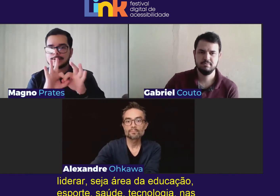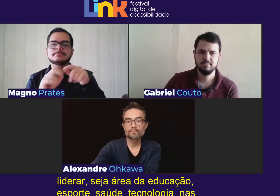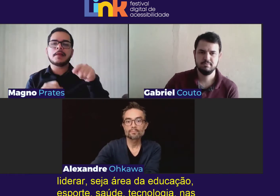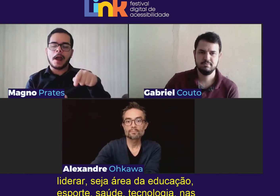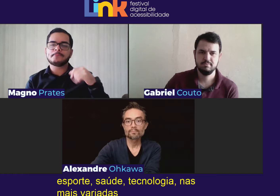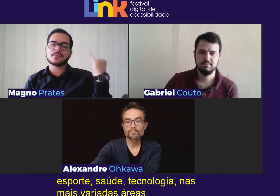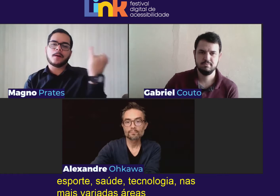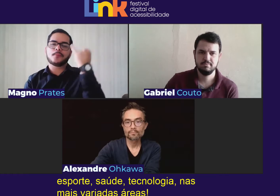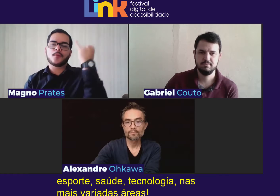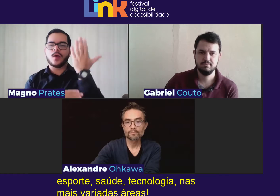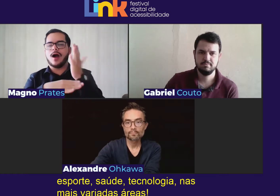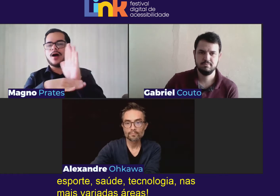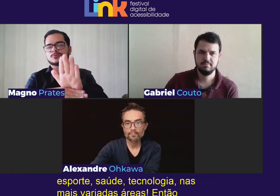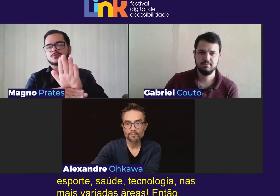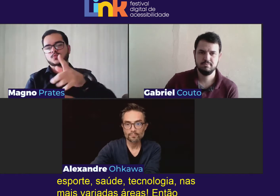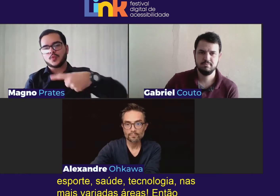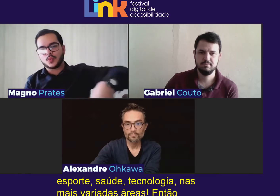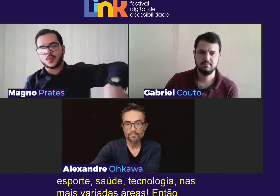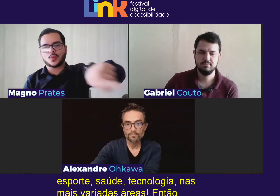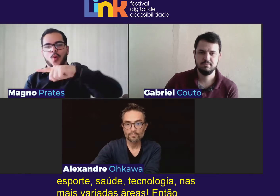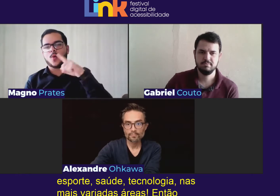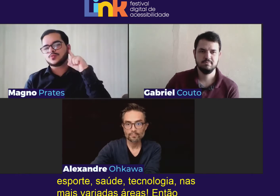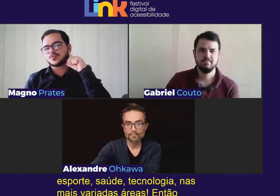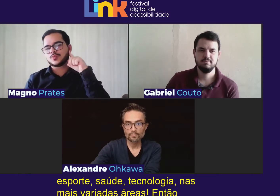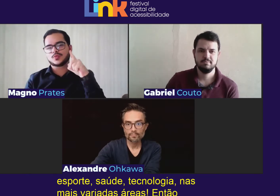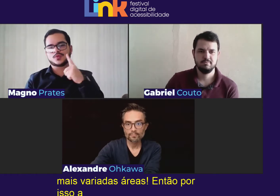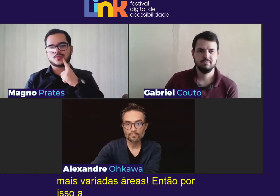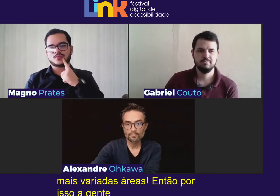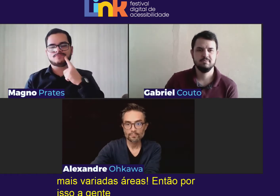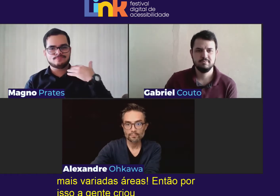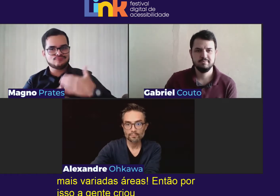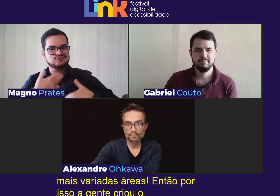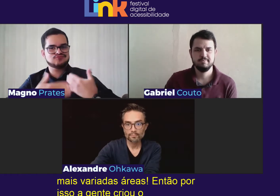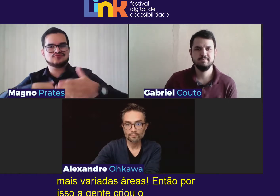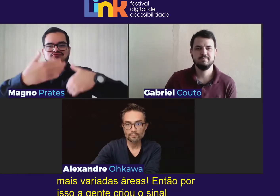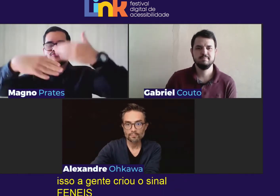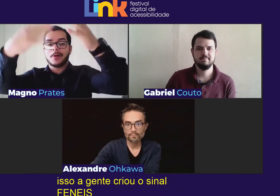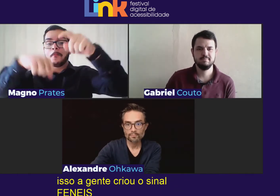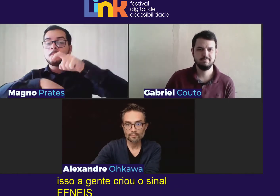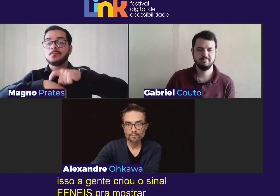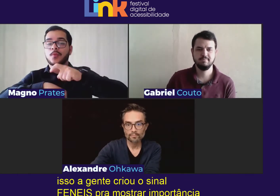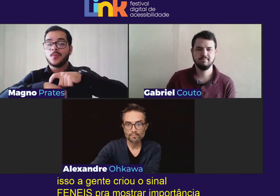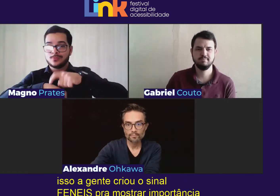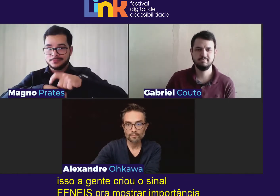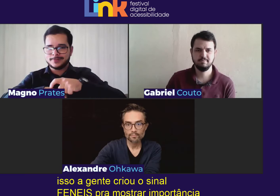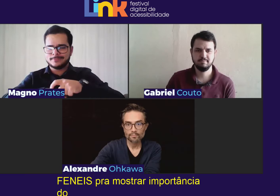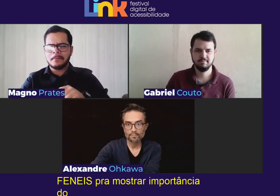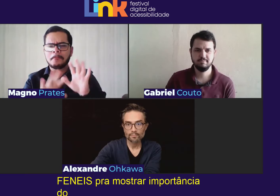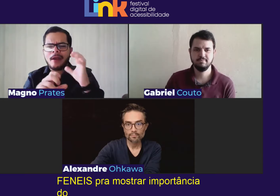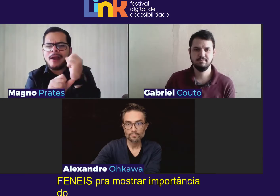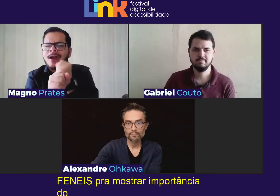gente criou esse sinal FENEIS, para mostrar a importância do apoio que nós temos para surdos, sempre avançando,